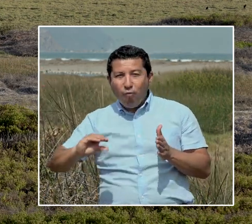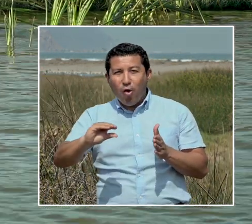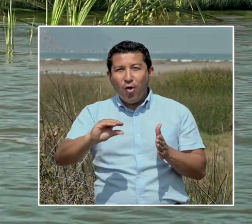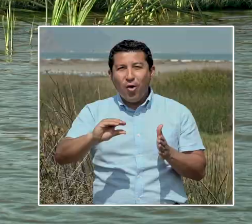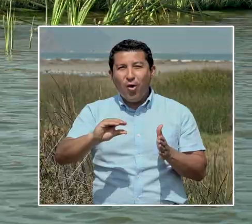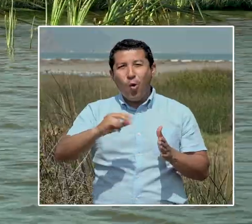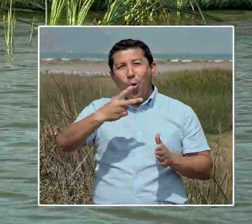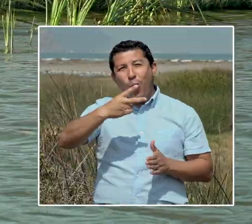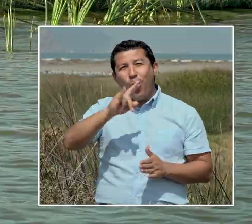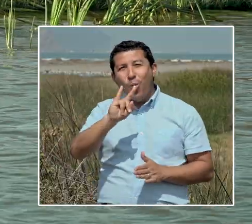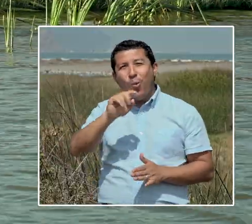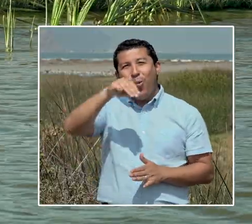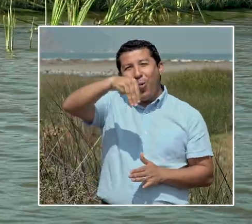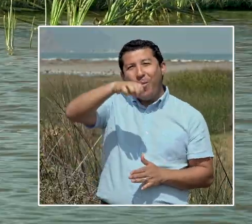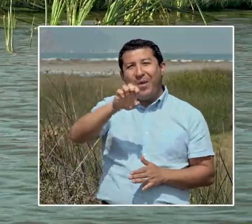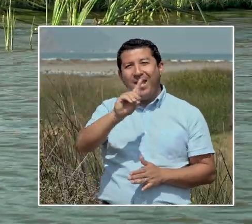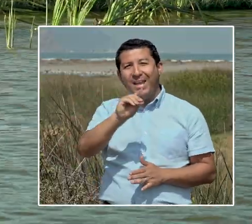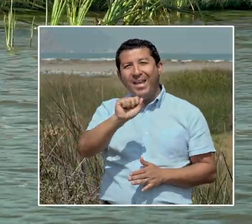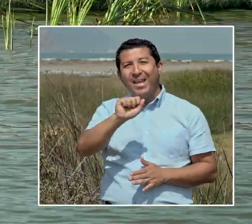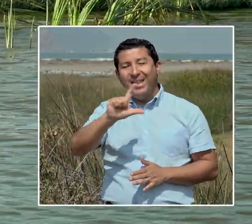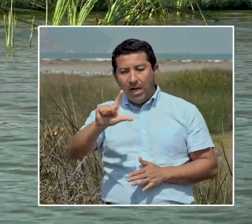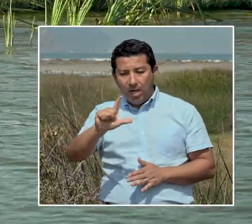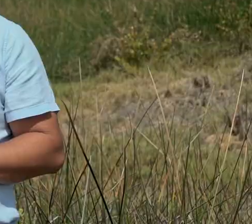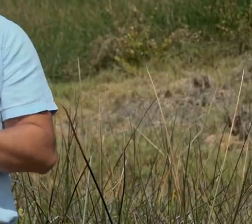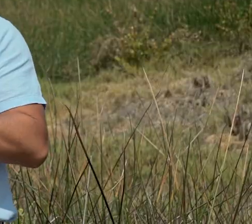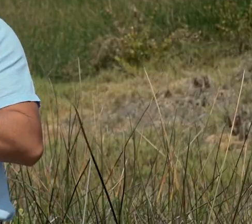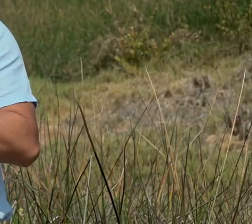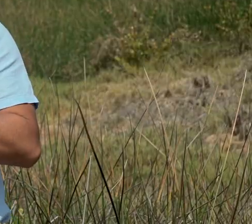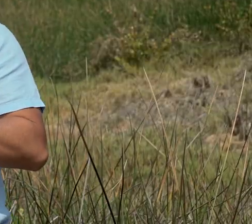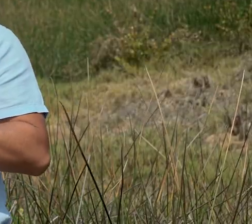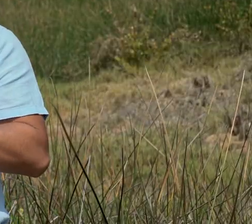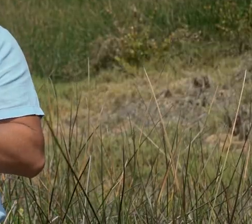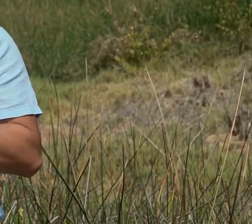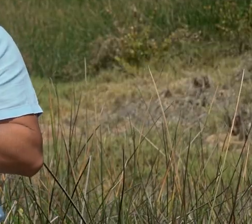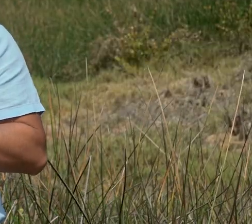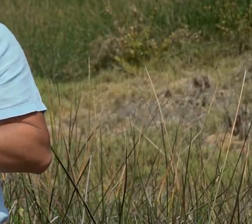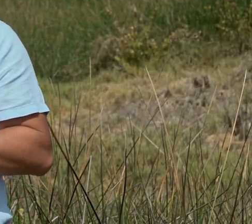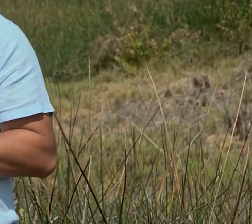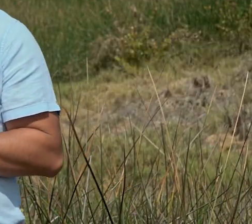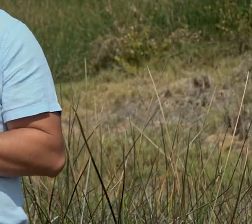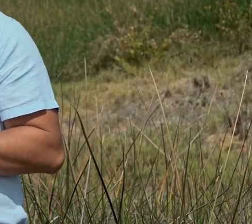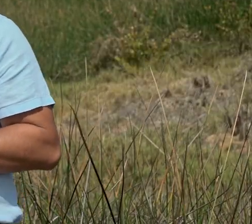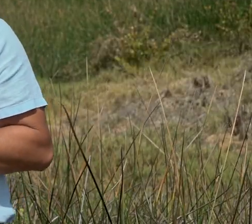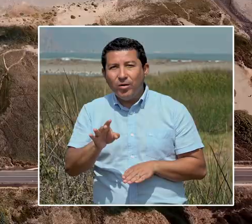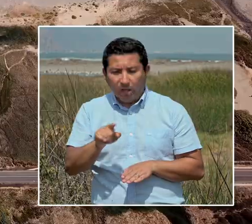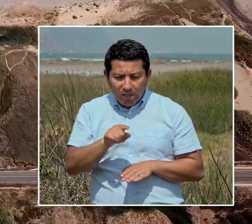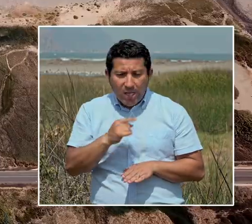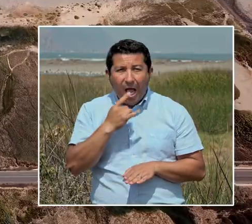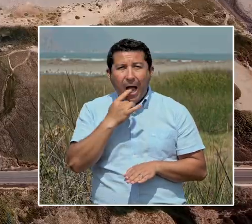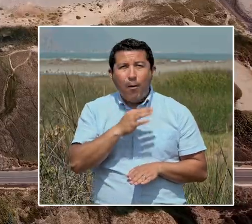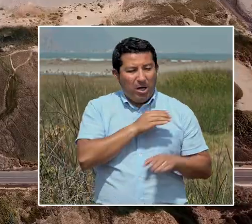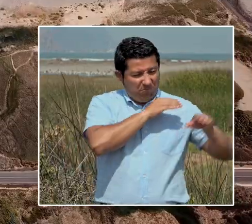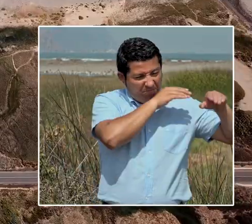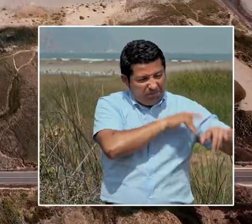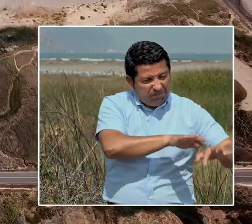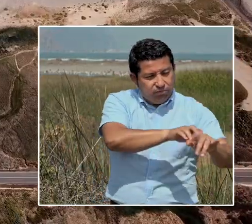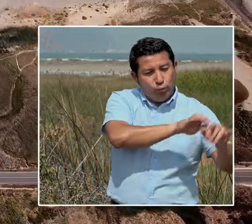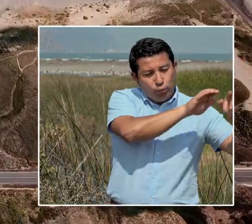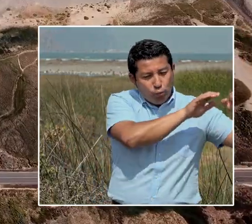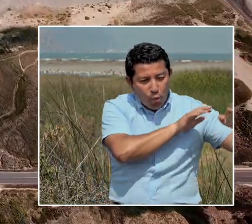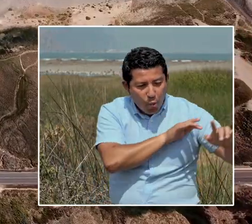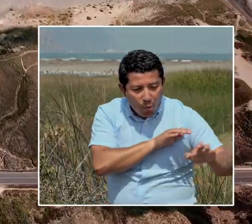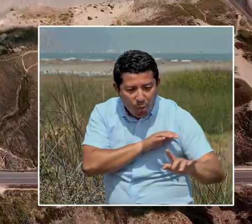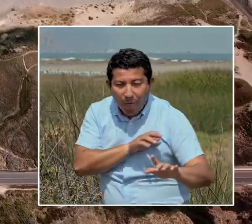se origina gracias a la permanente humedad de sus suelos los cuales son regados